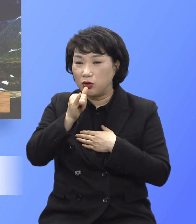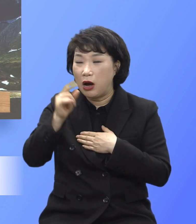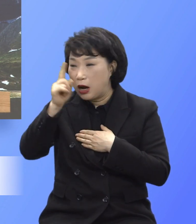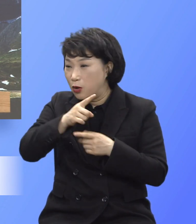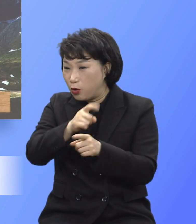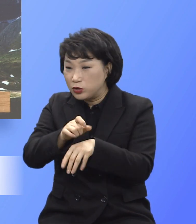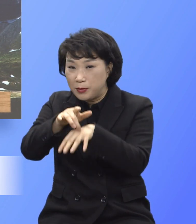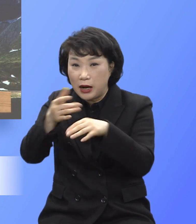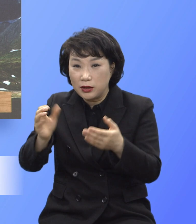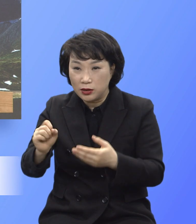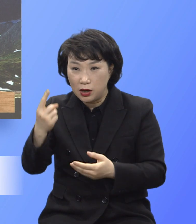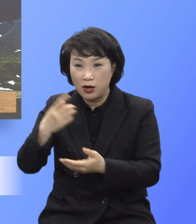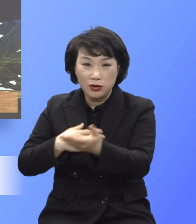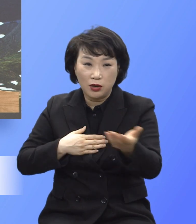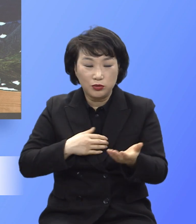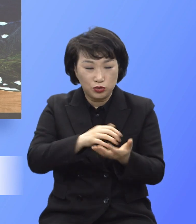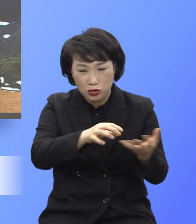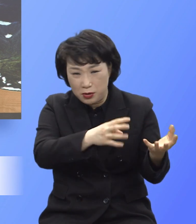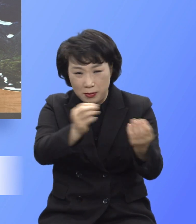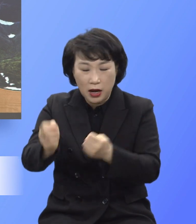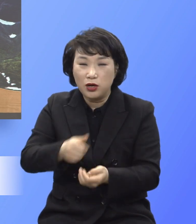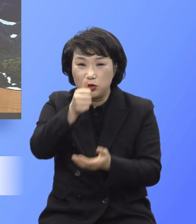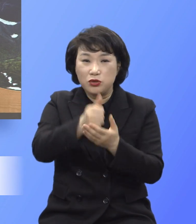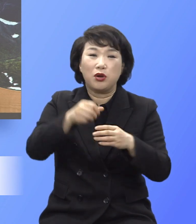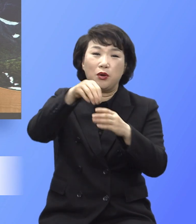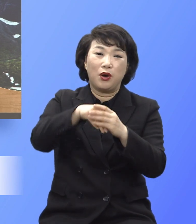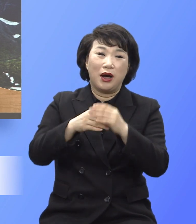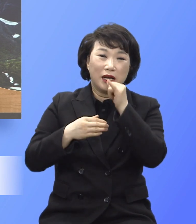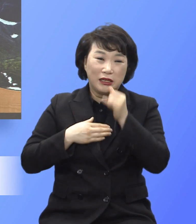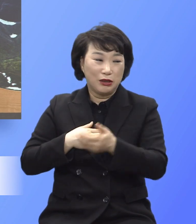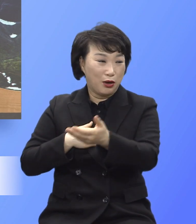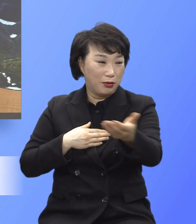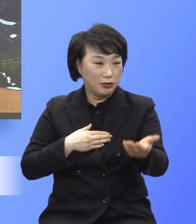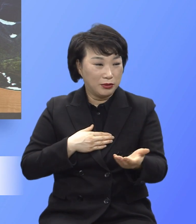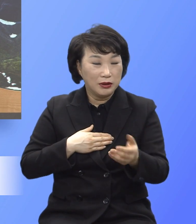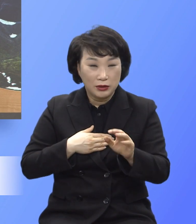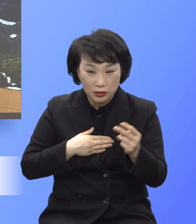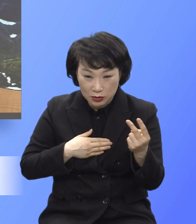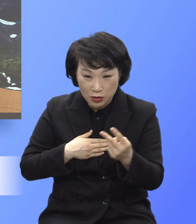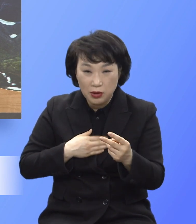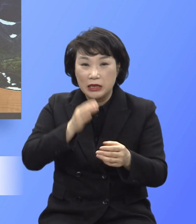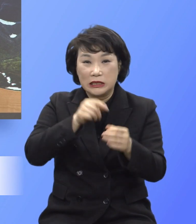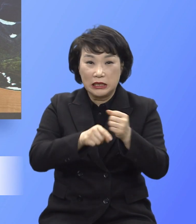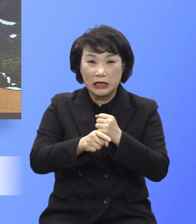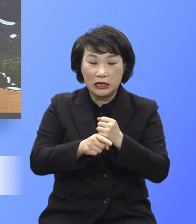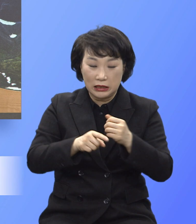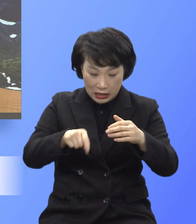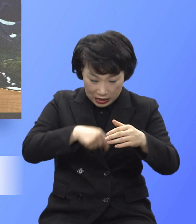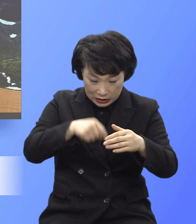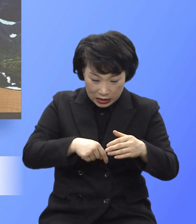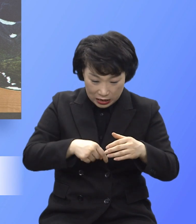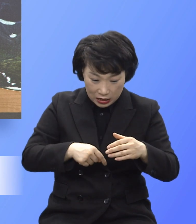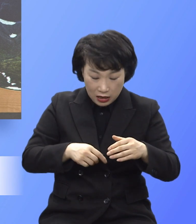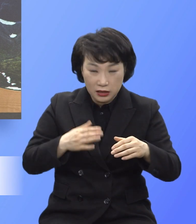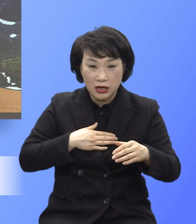원수로 말미암아 수없는 범죄가 들어있으니 그리고 진리가 그 속에는 내 죄를 속죄하는